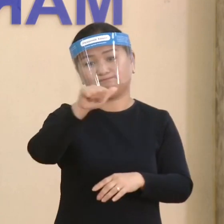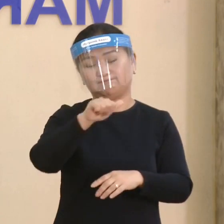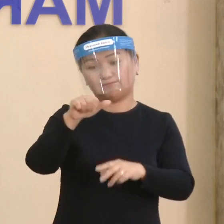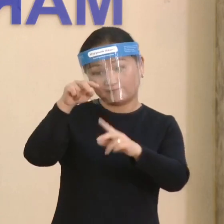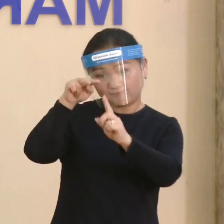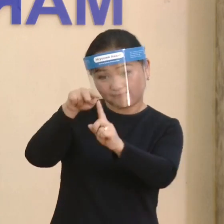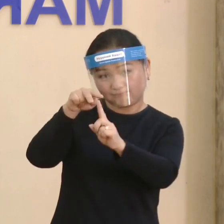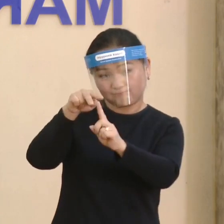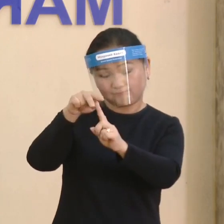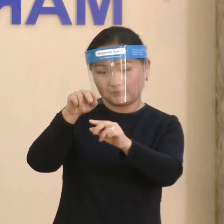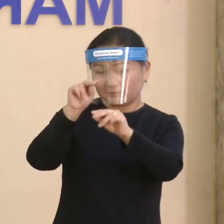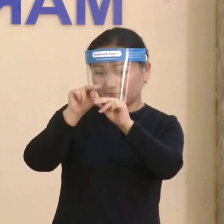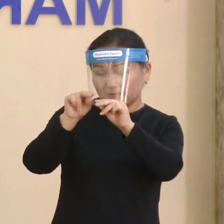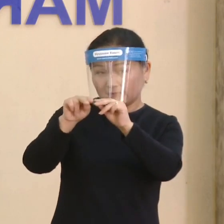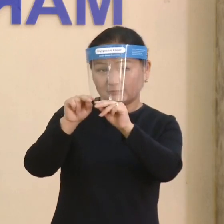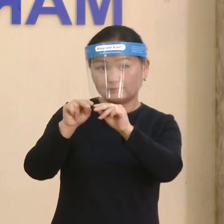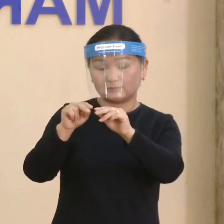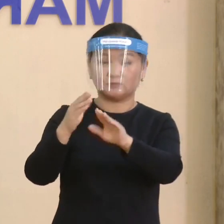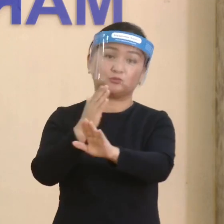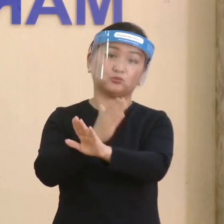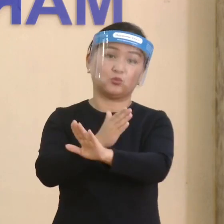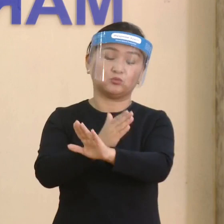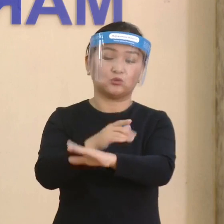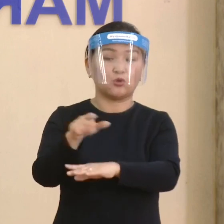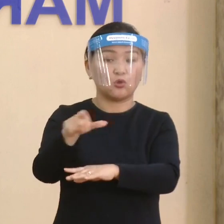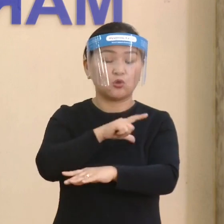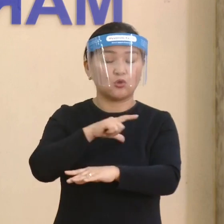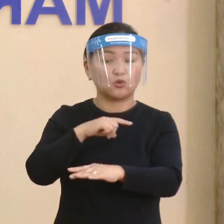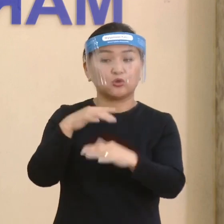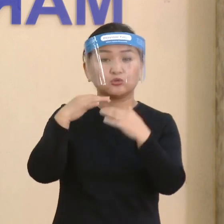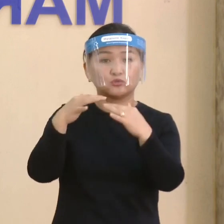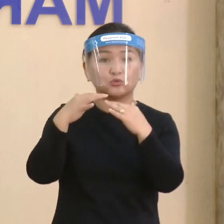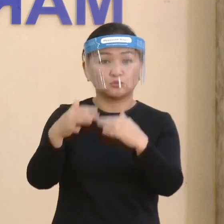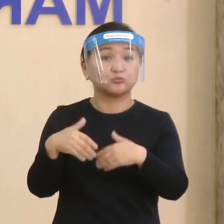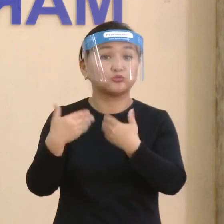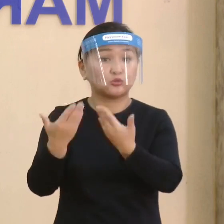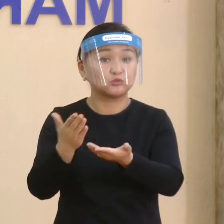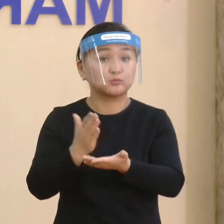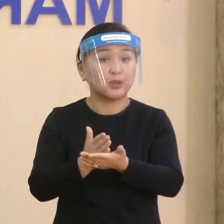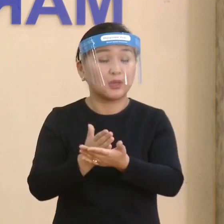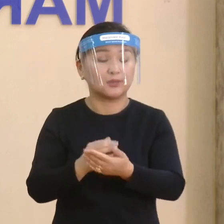бол гаргана. Тэгтээ болвол тэр хүнийг өөрт нь болвол тодорхой зөвлөмжийг өгөөд ингээд явуулж байгаа.